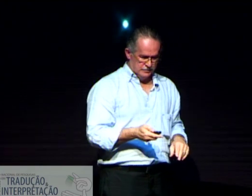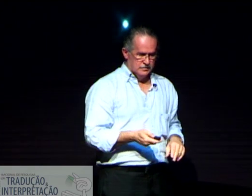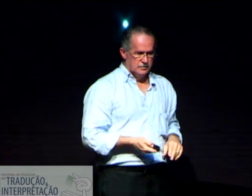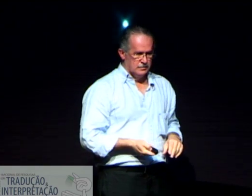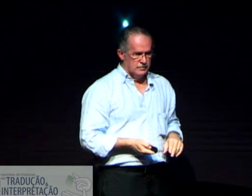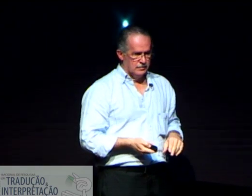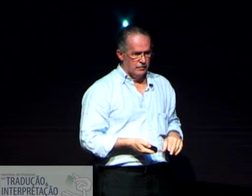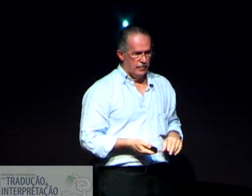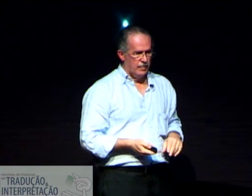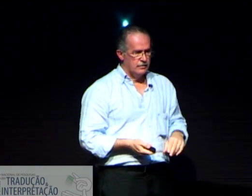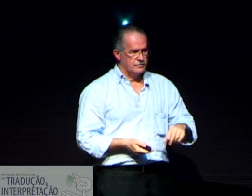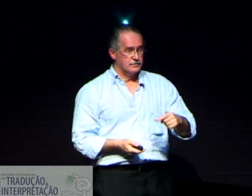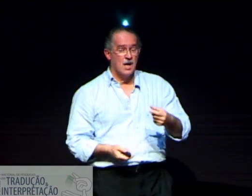vão poder assistir.